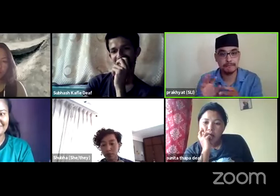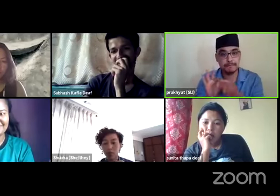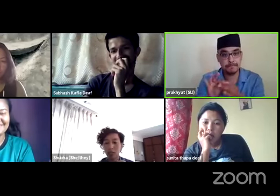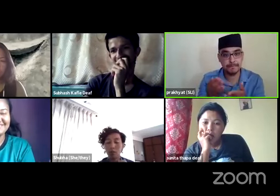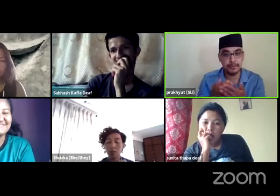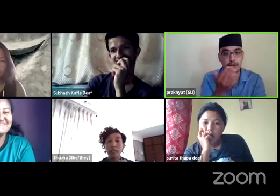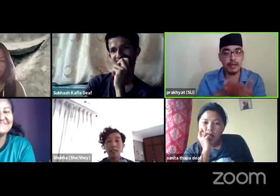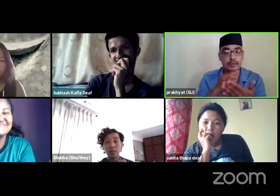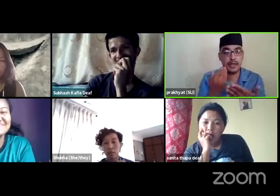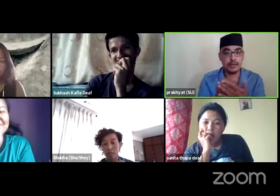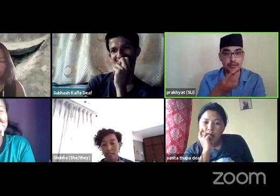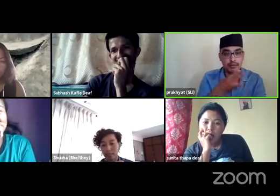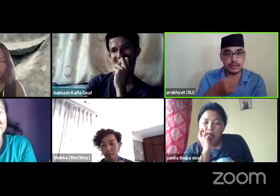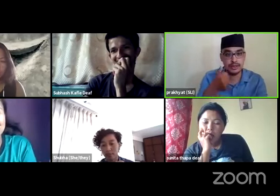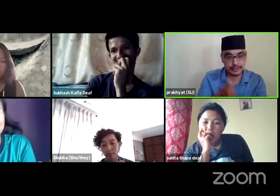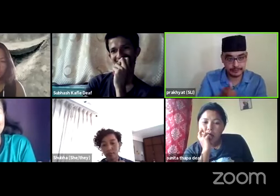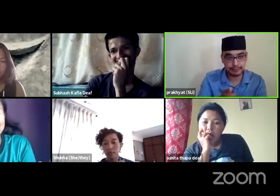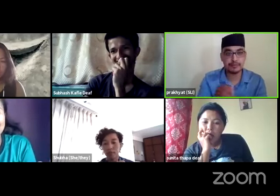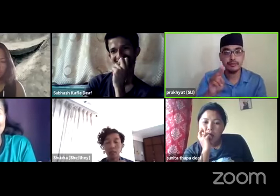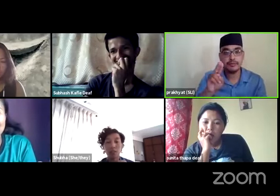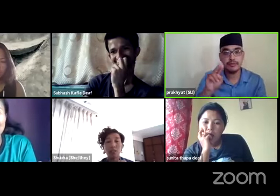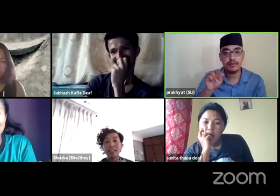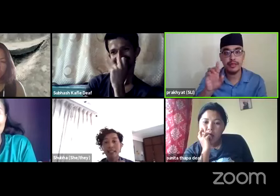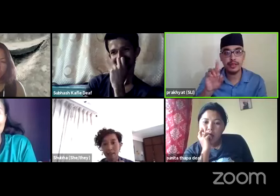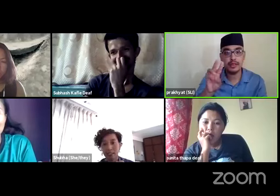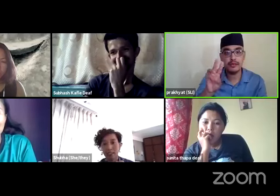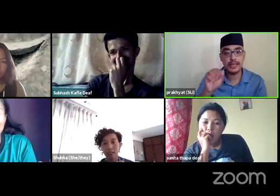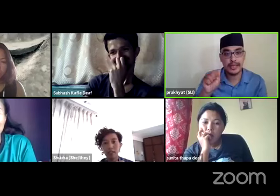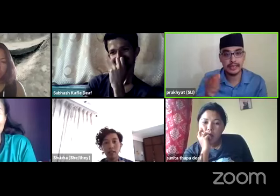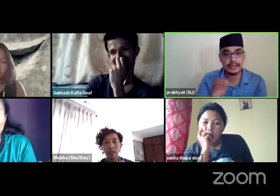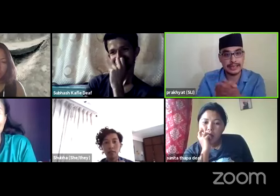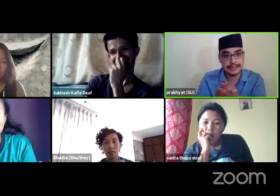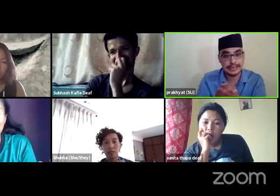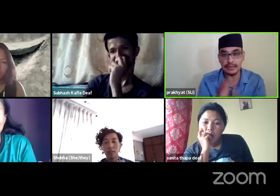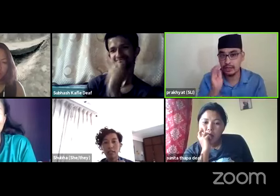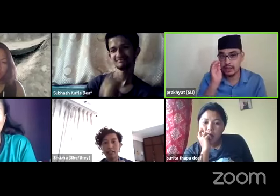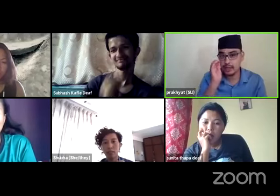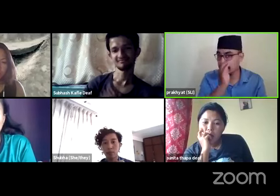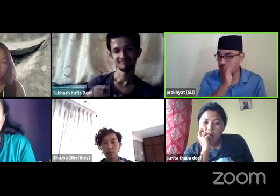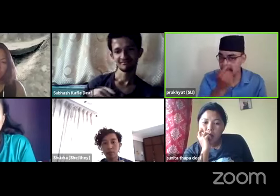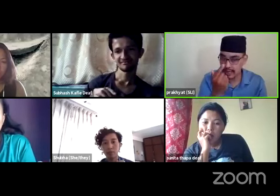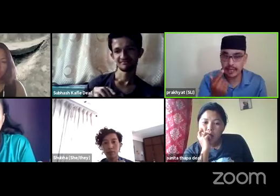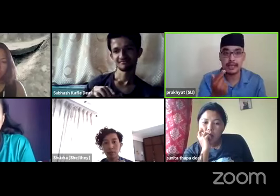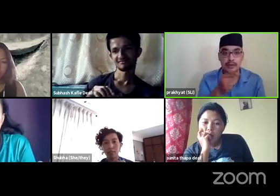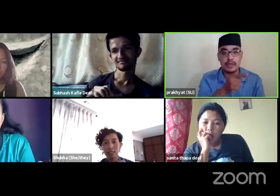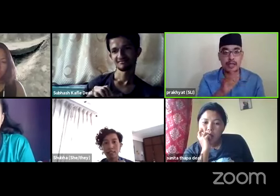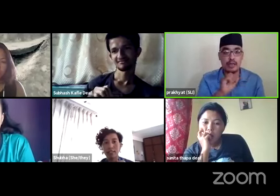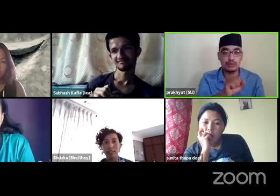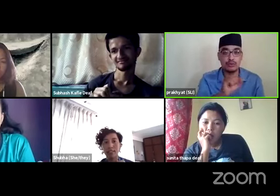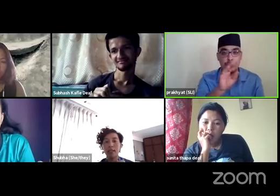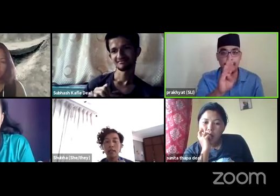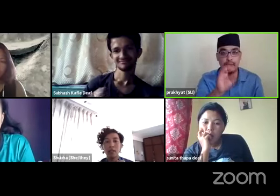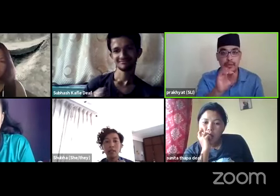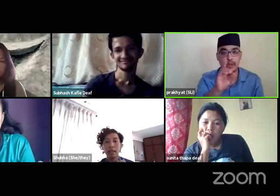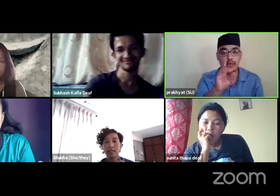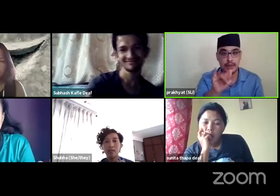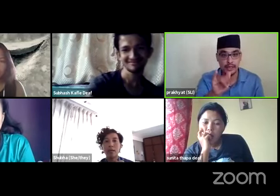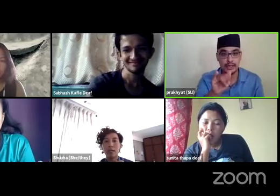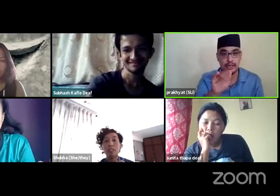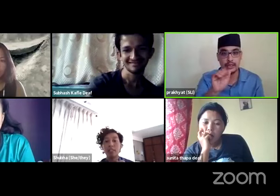थियो, एनडिडब्लुएको साथीहरू, सरिता लामेछानी जो चाहिँ बढियन डेटाको बोर्डमा पनि हुनुहुन्छ, र साथसाथै